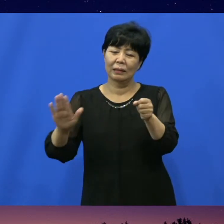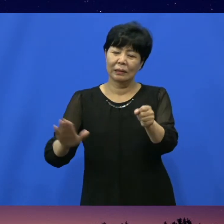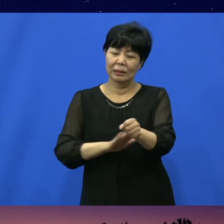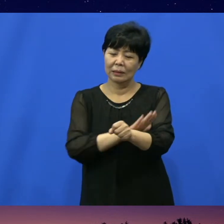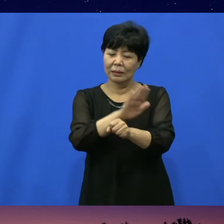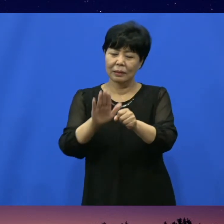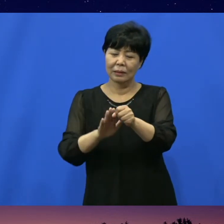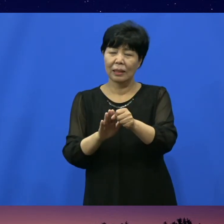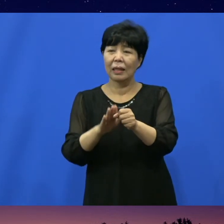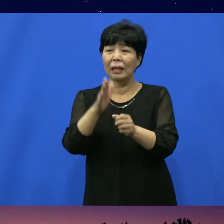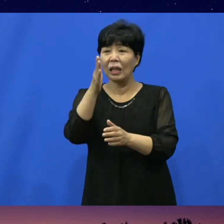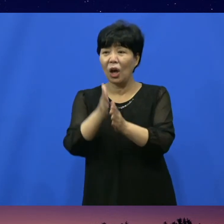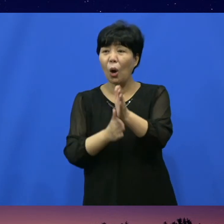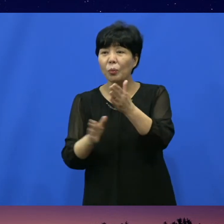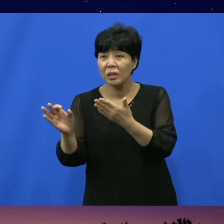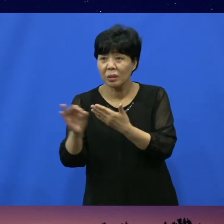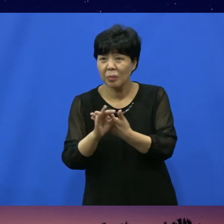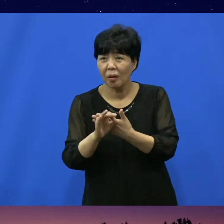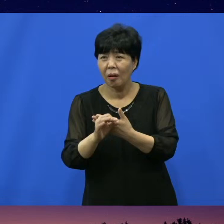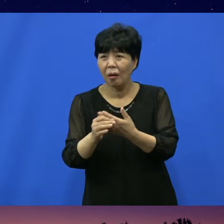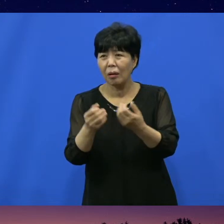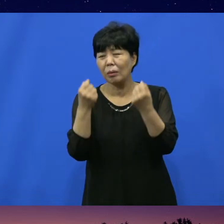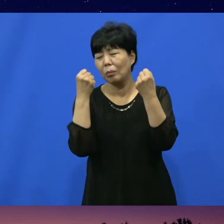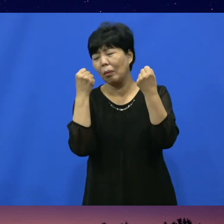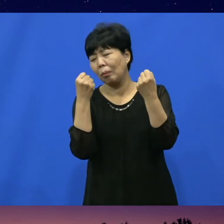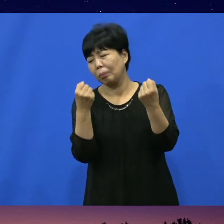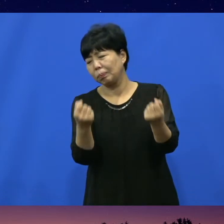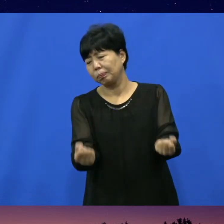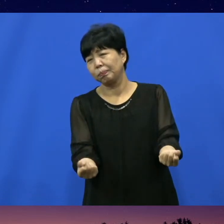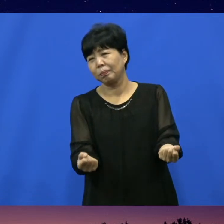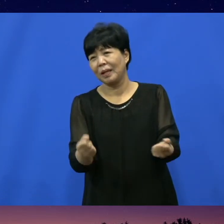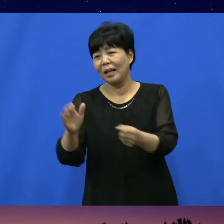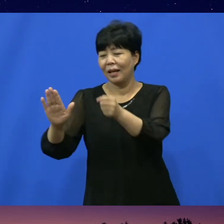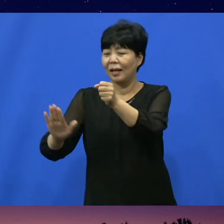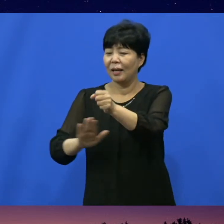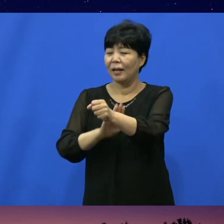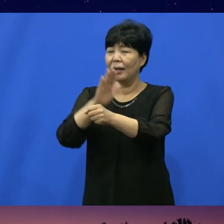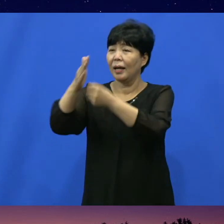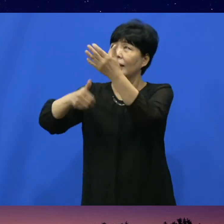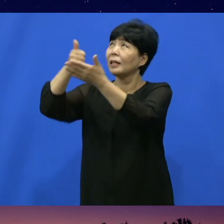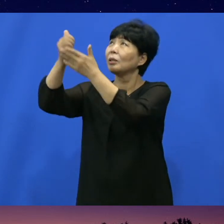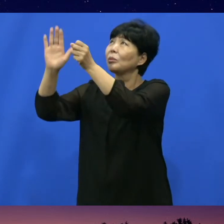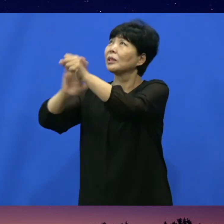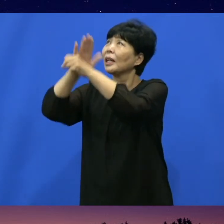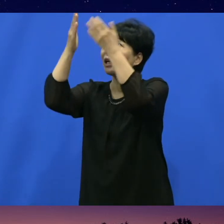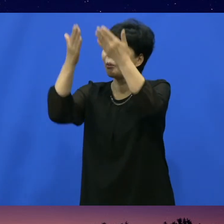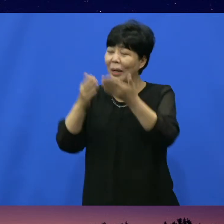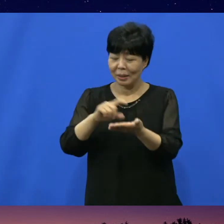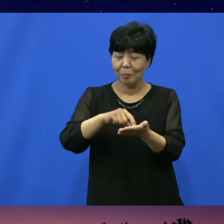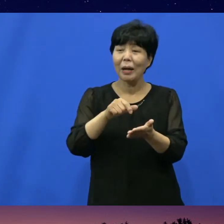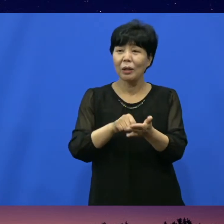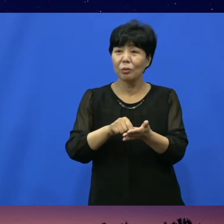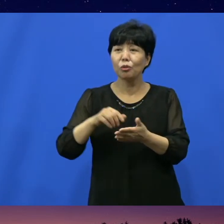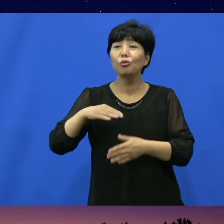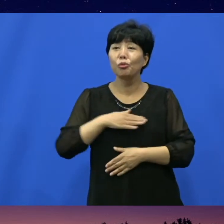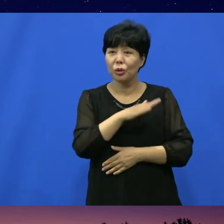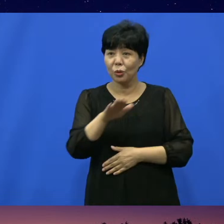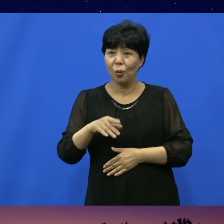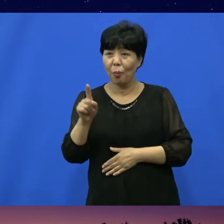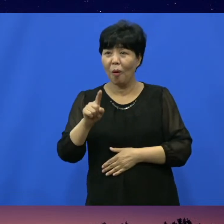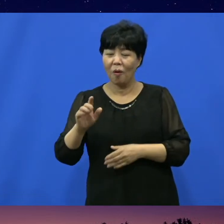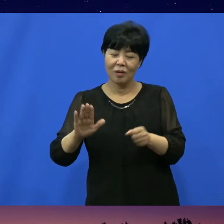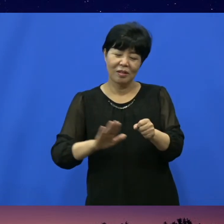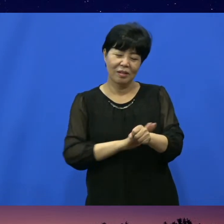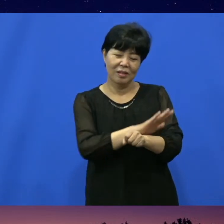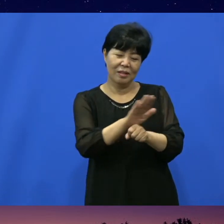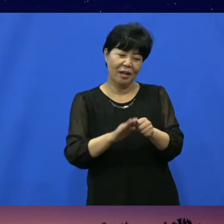거잖아요. 하나님의 사랑을 받아야 돼요. 하나님의 사랑을 받은 만큼 사랑할 수가 있어요. 그러면 어떻게 돼요? 하나님의 사랑을